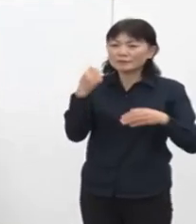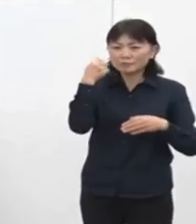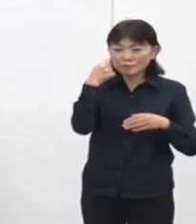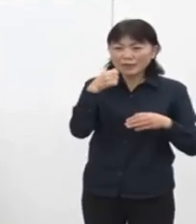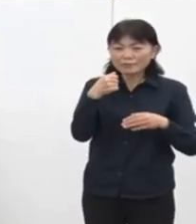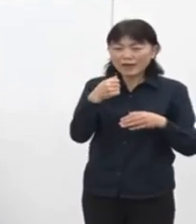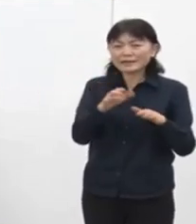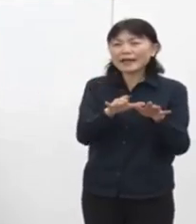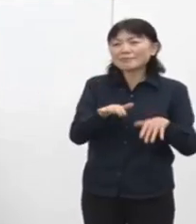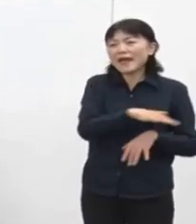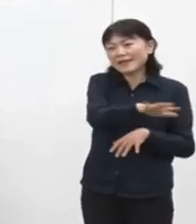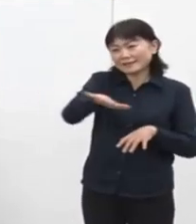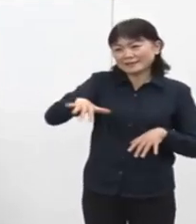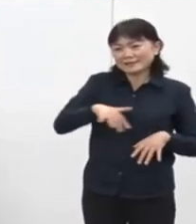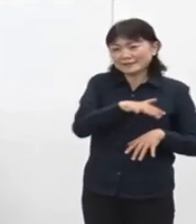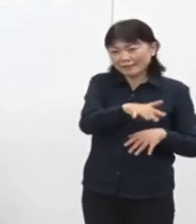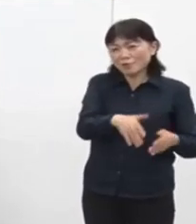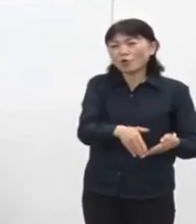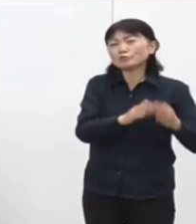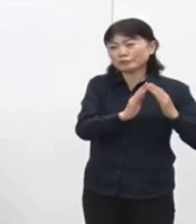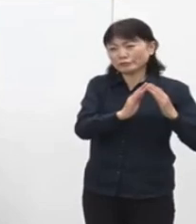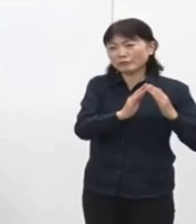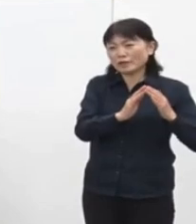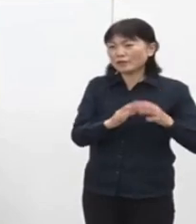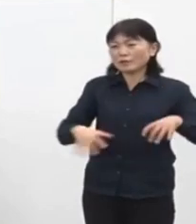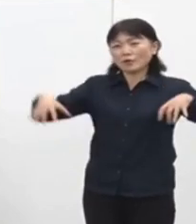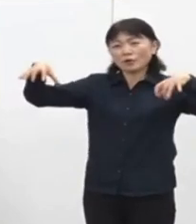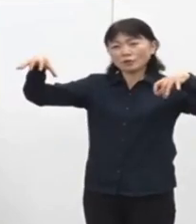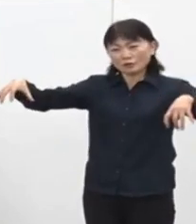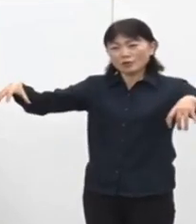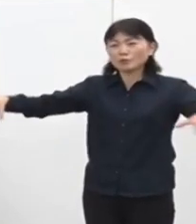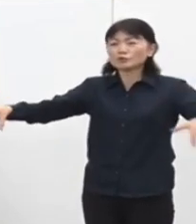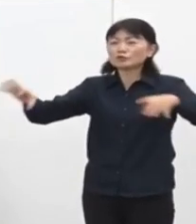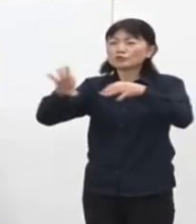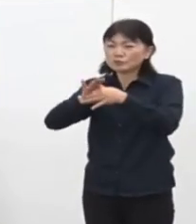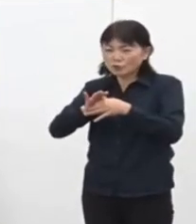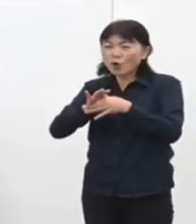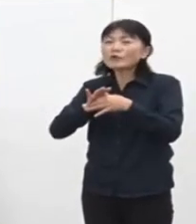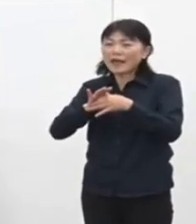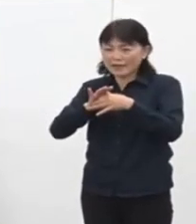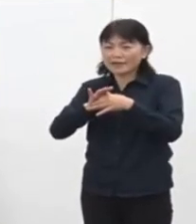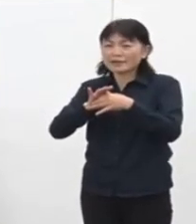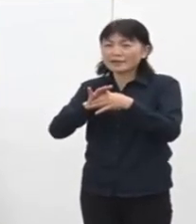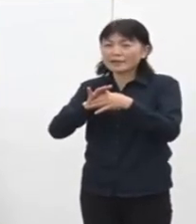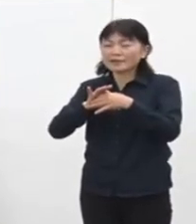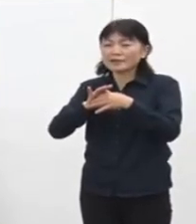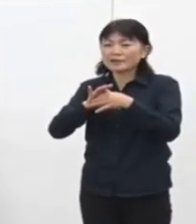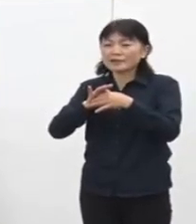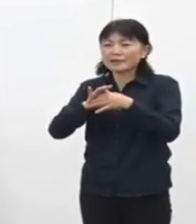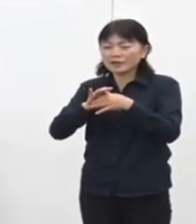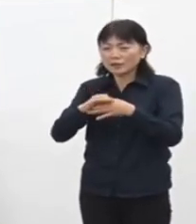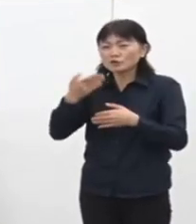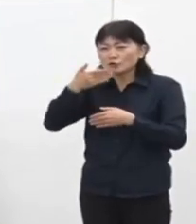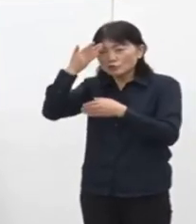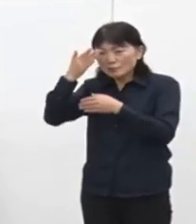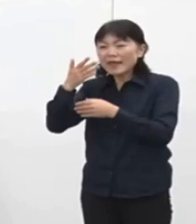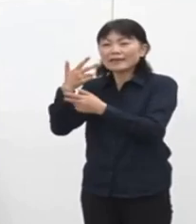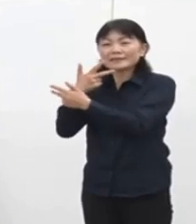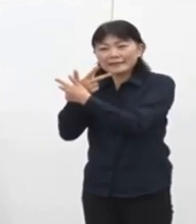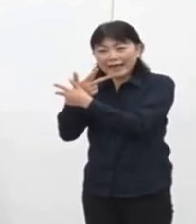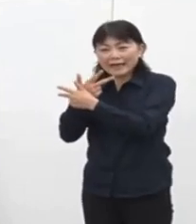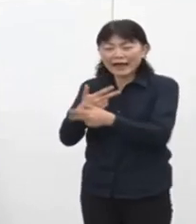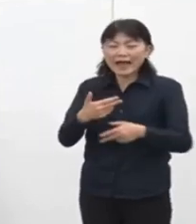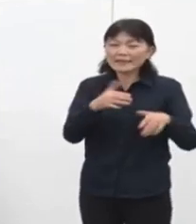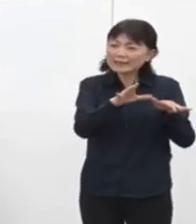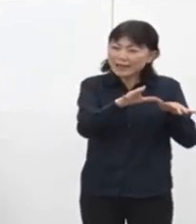広場もこれはオープンしましたので、この2つの例えばエリアを結ぶような、もう 梅北から難波広場